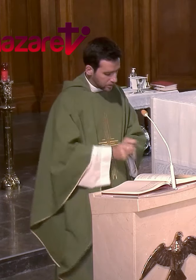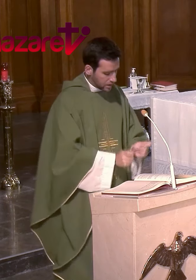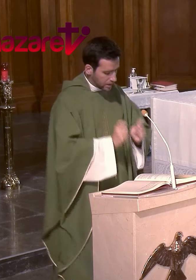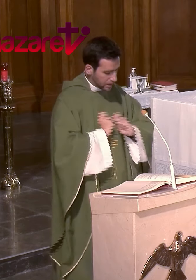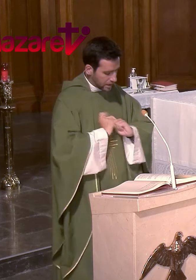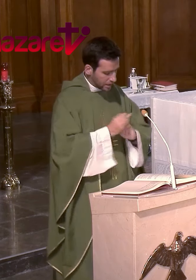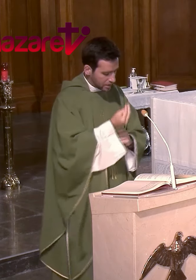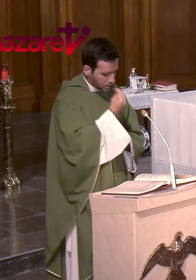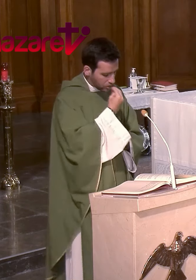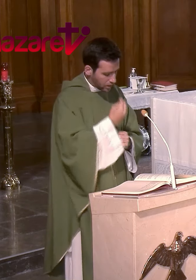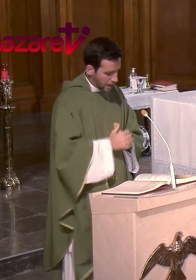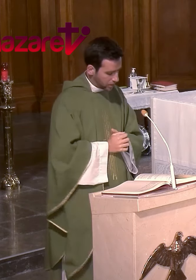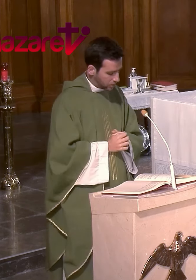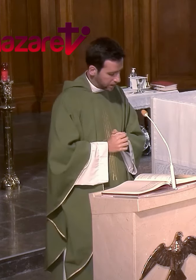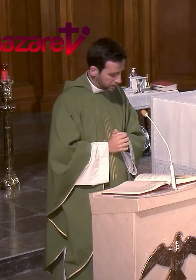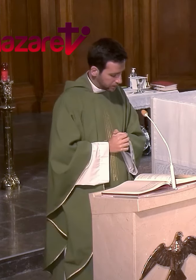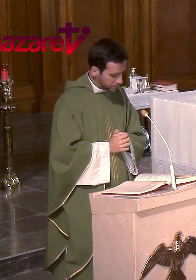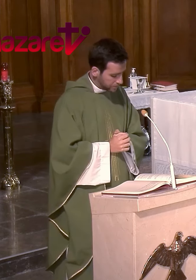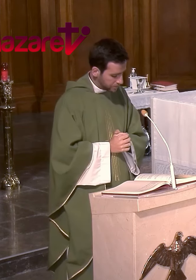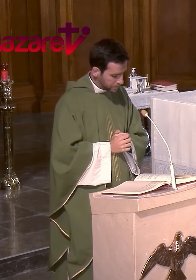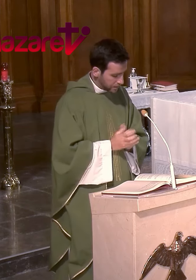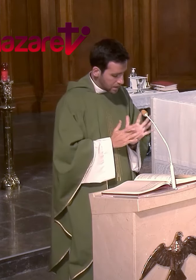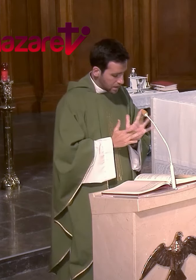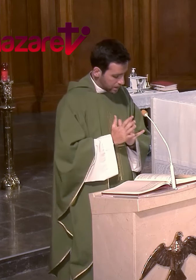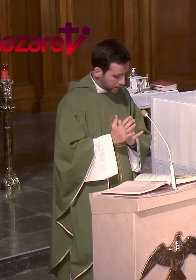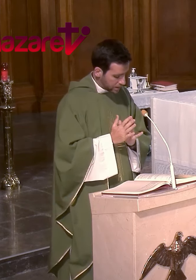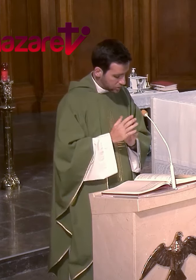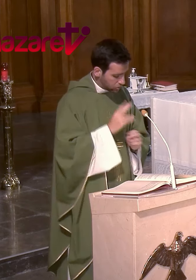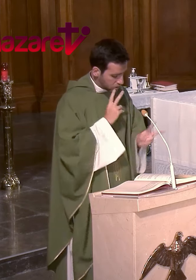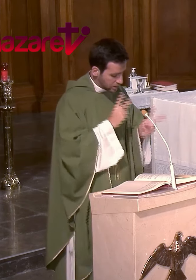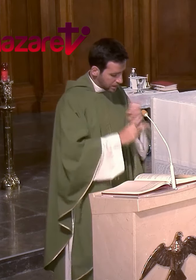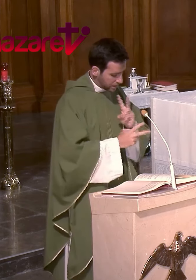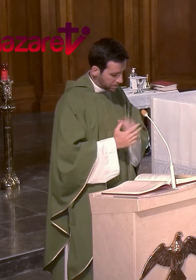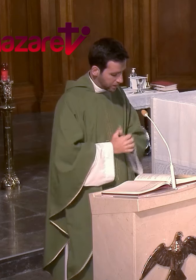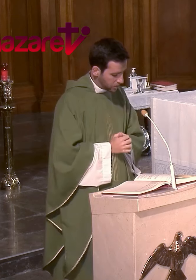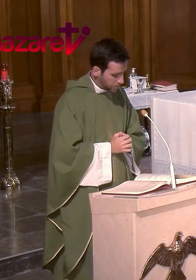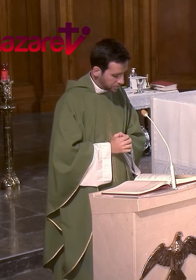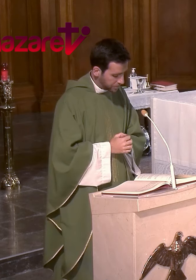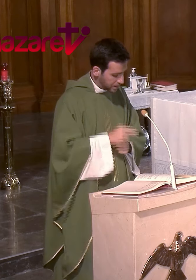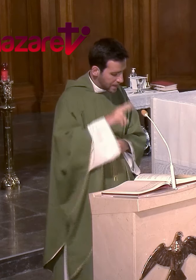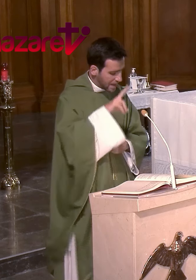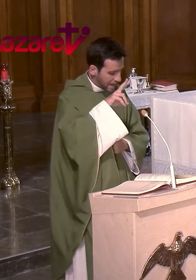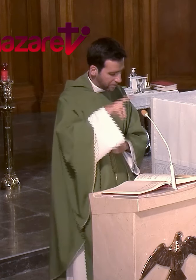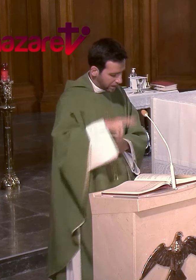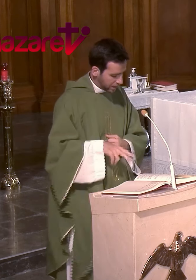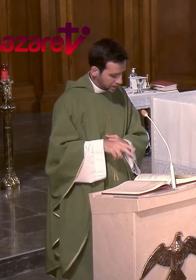cielo les dio a comer. Jesús les replicó: